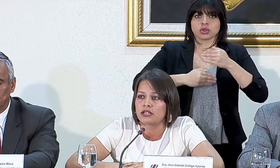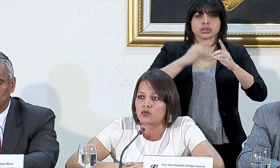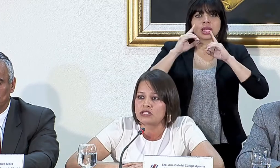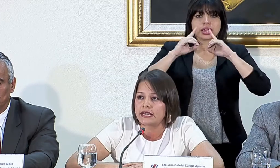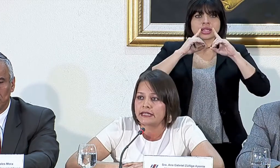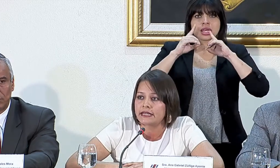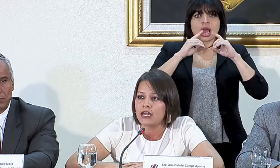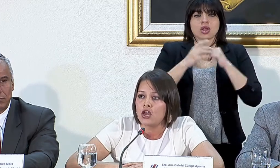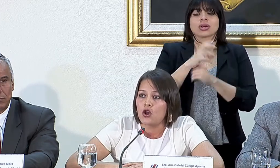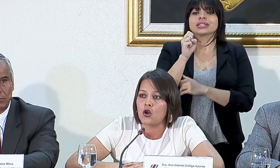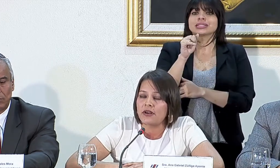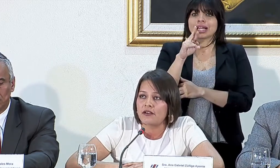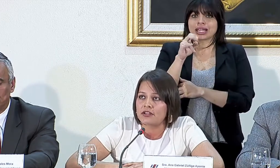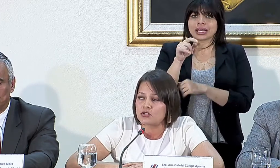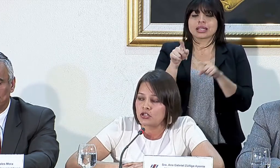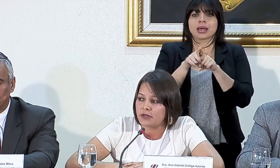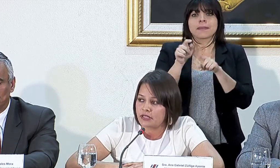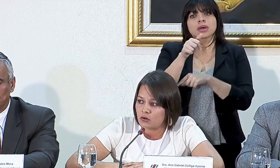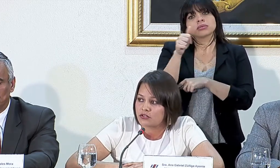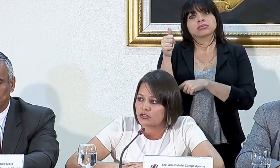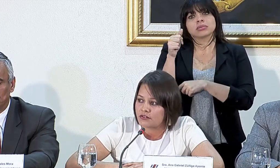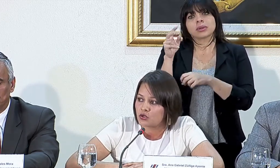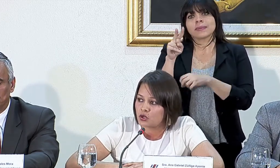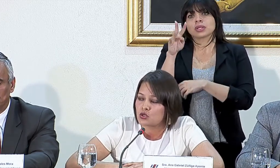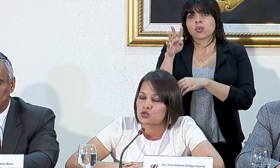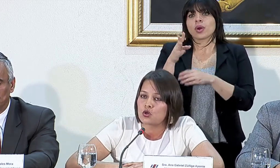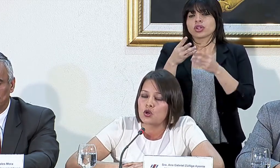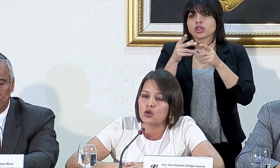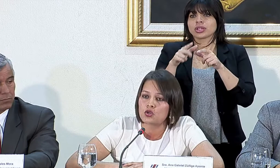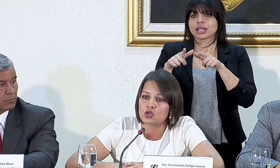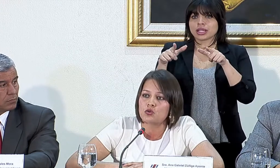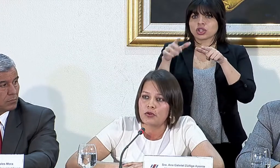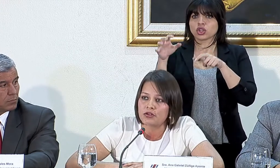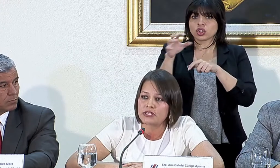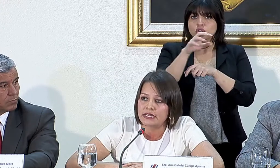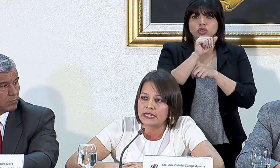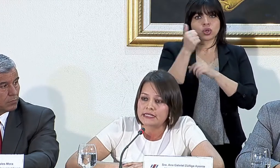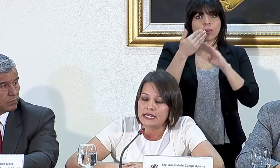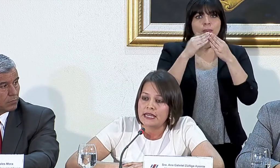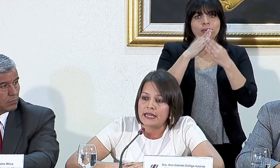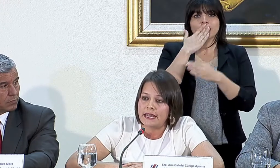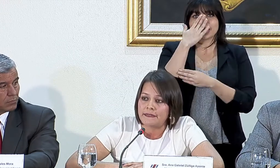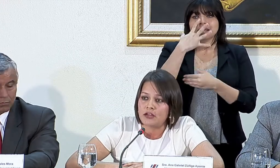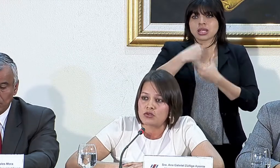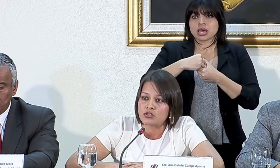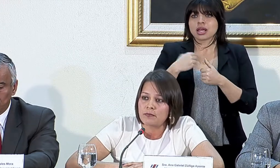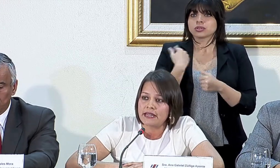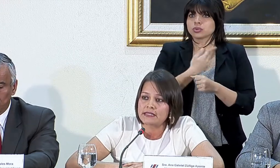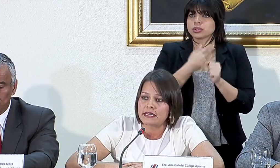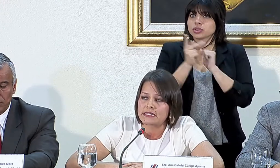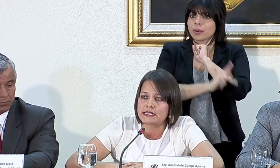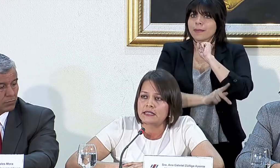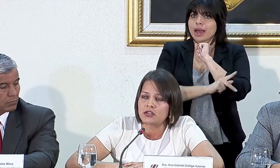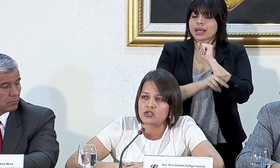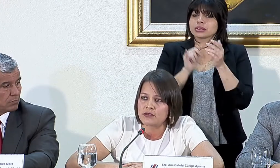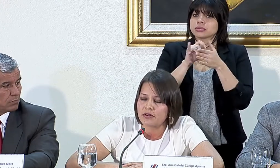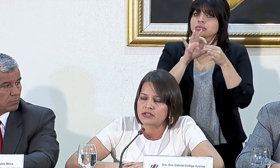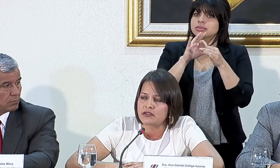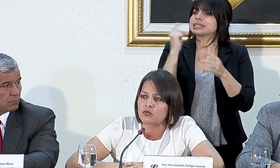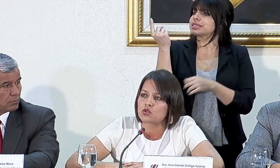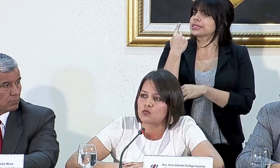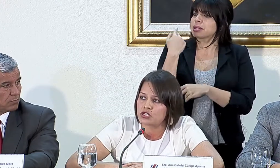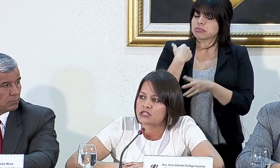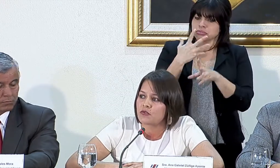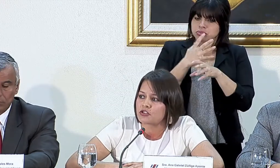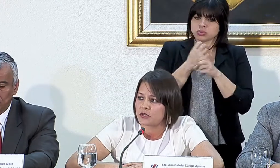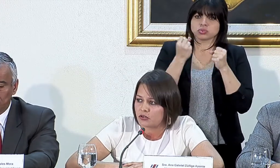diálogo tanto en Salitre como en el resto de los 24 territorios con los 8 pueblos indígenas de nuestro país. Y en ese sentido, siempre